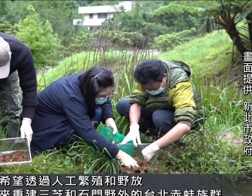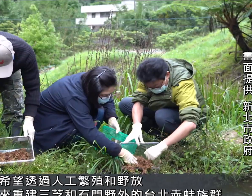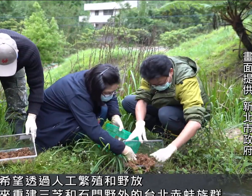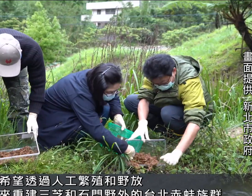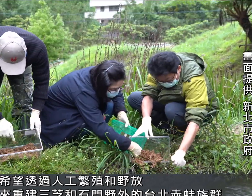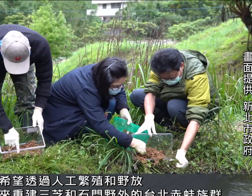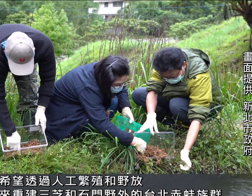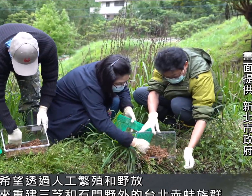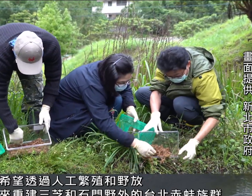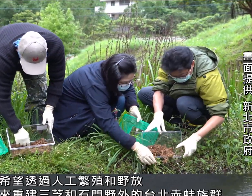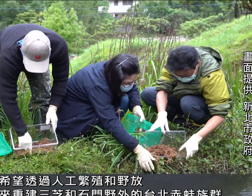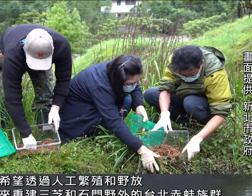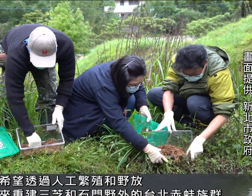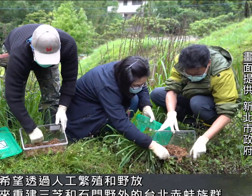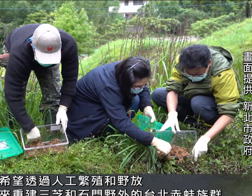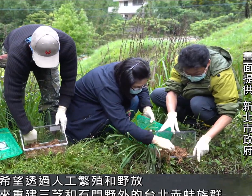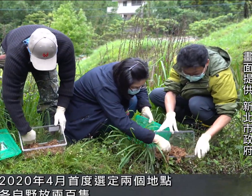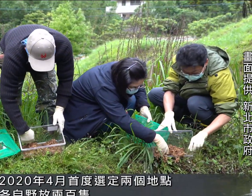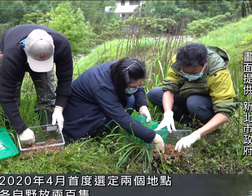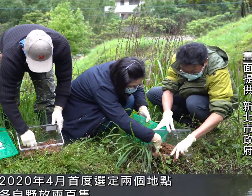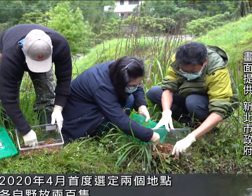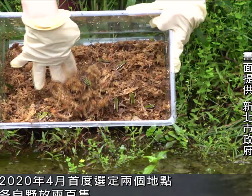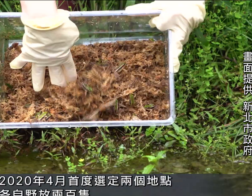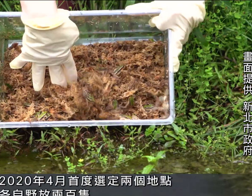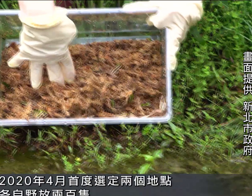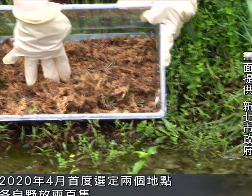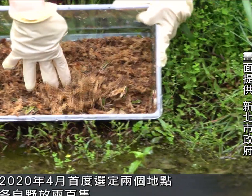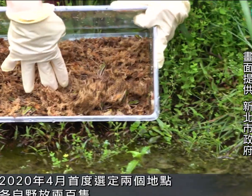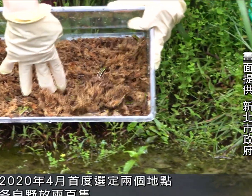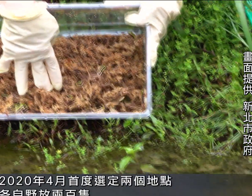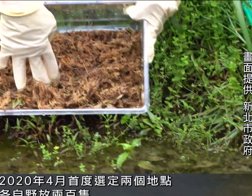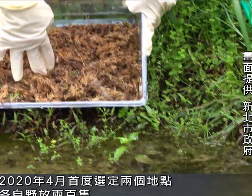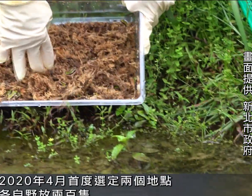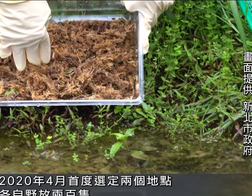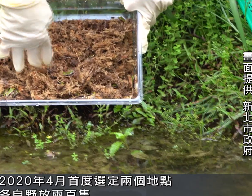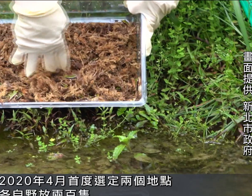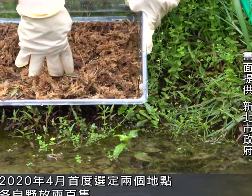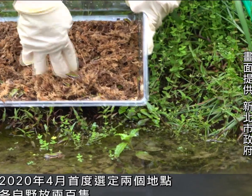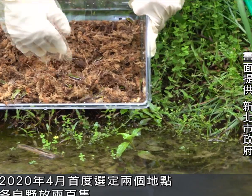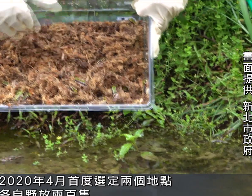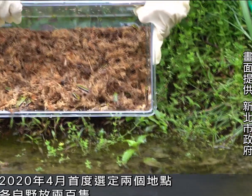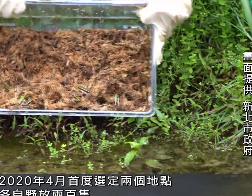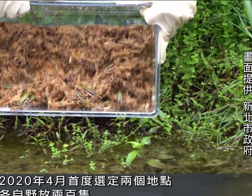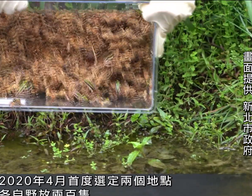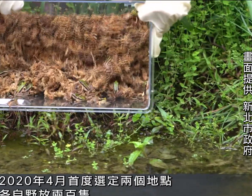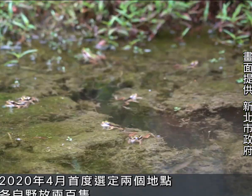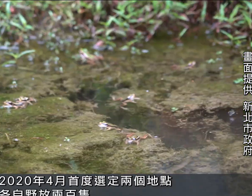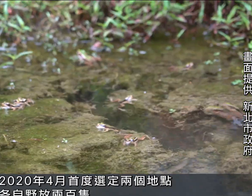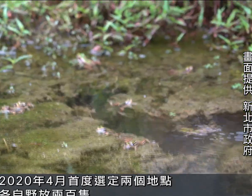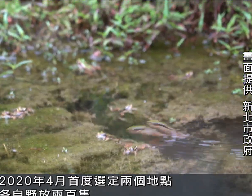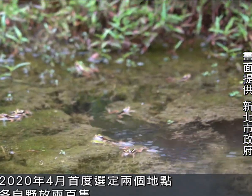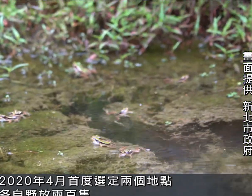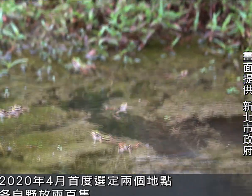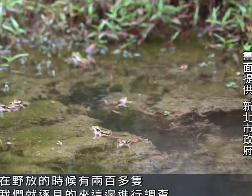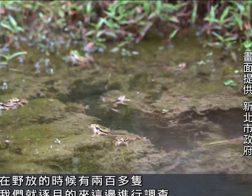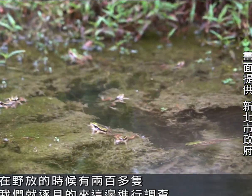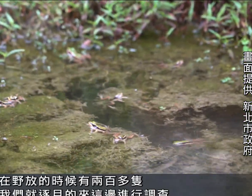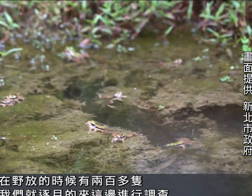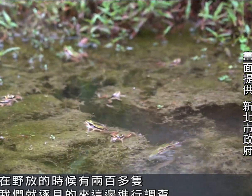门野外的台北赤蛙族群。2020年4月，首度选定两个地点，各自野放200只。 在野放的时